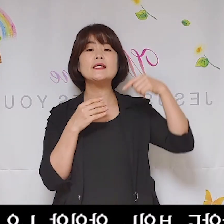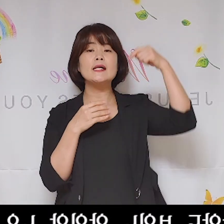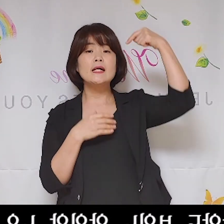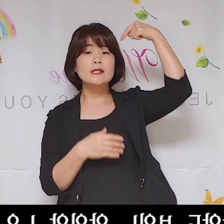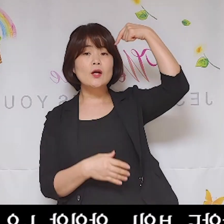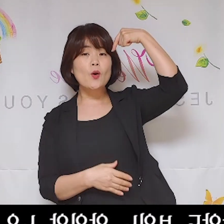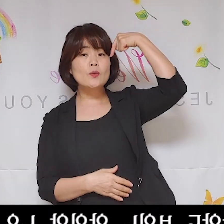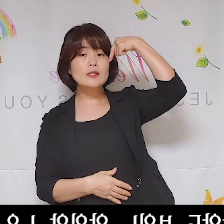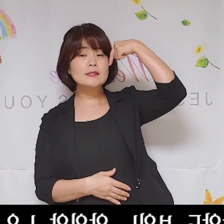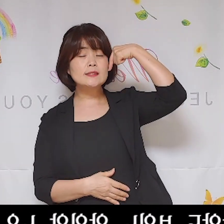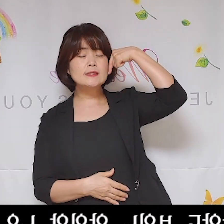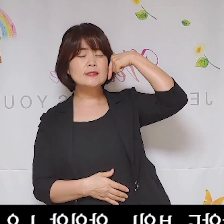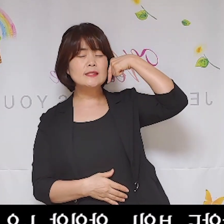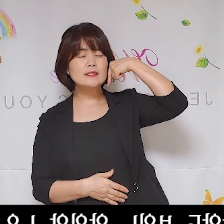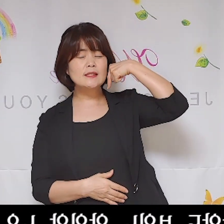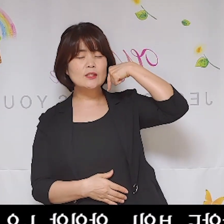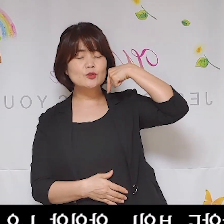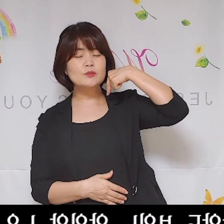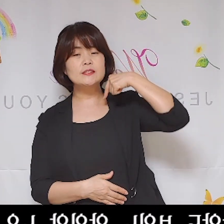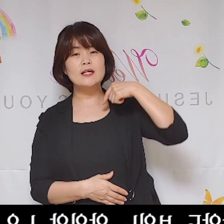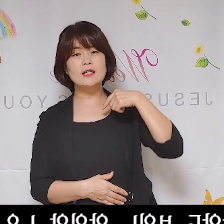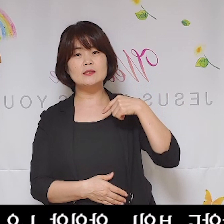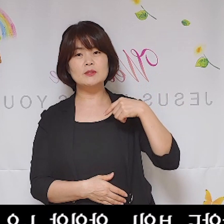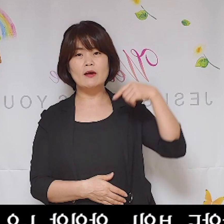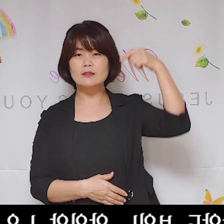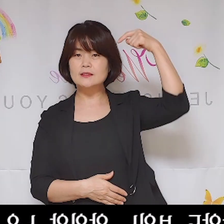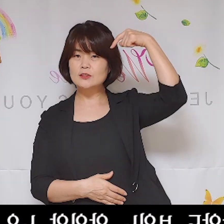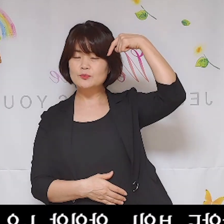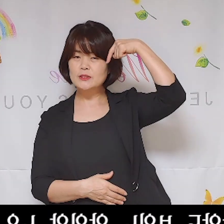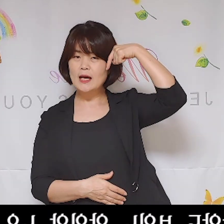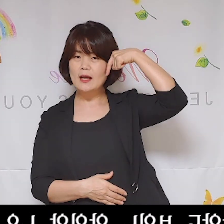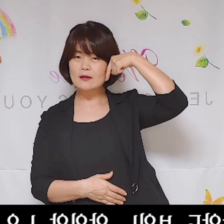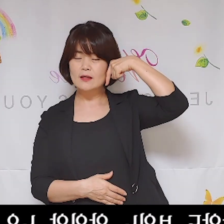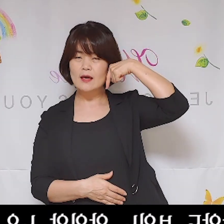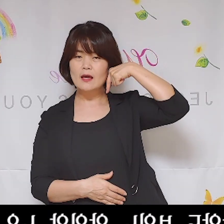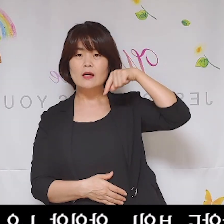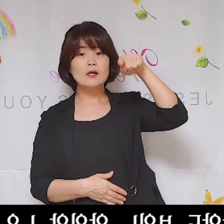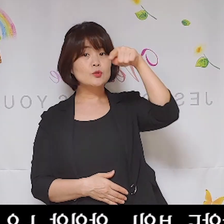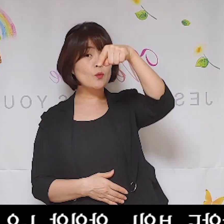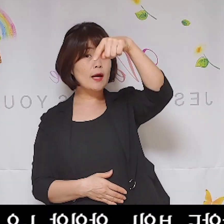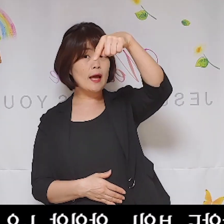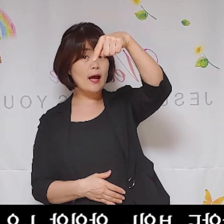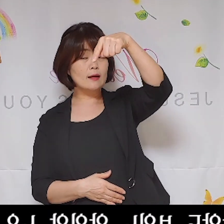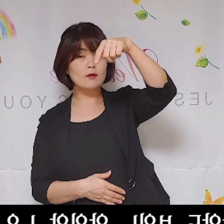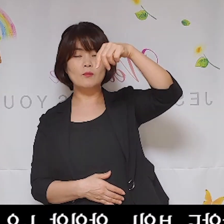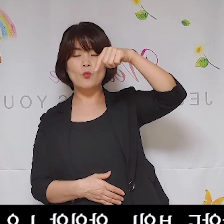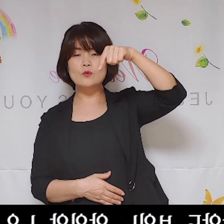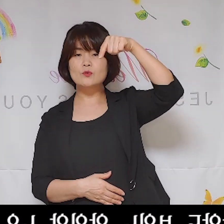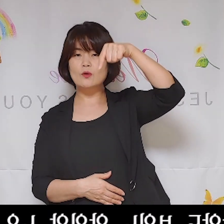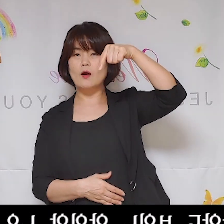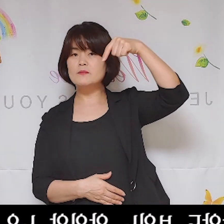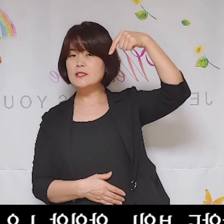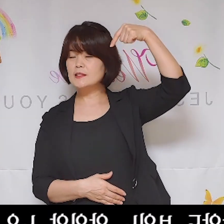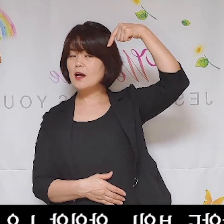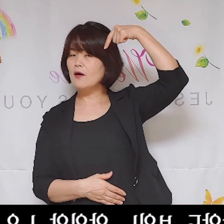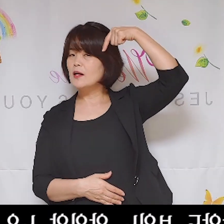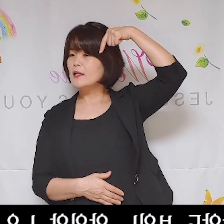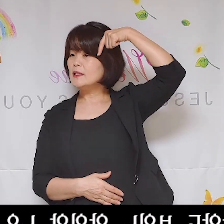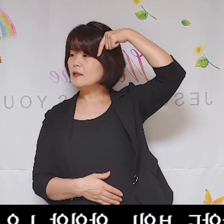보이다를 떠올리는 그 그리움을 생각하시면 돼요. 그리움. 자, 이렇게 손가락 오른손 검지를요.